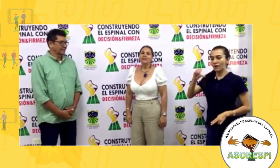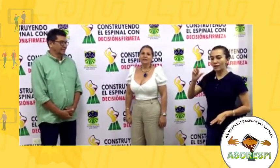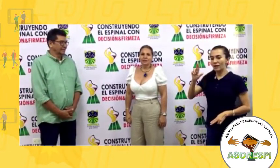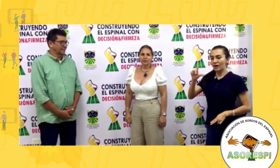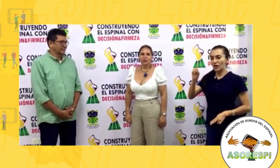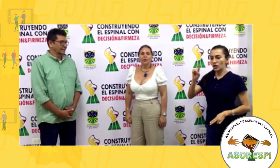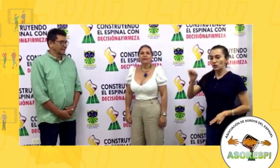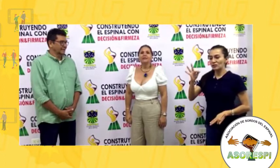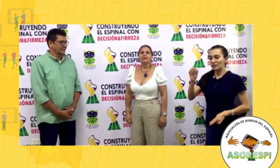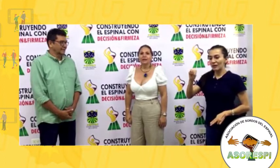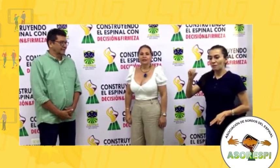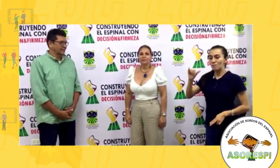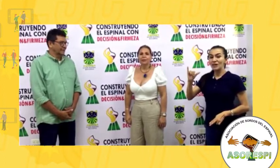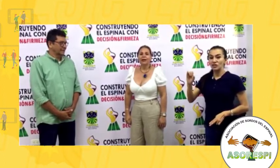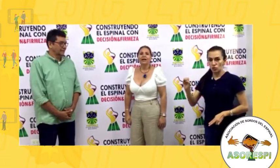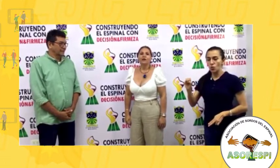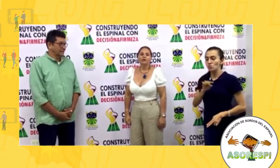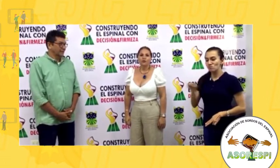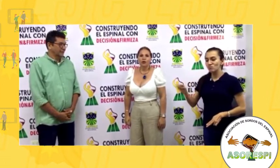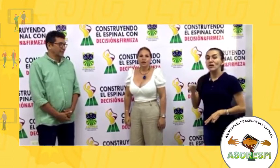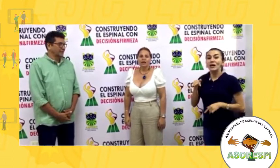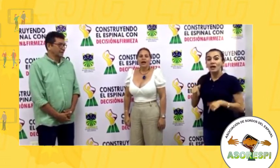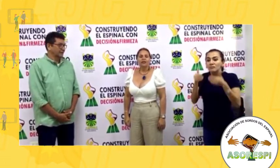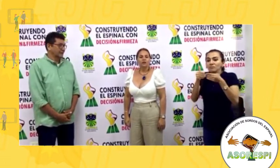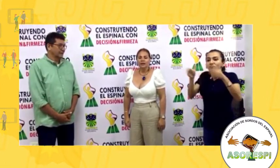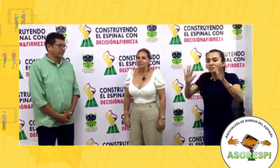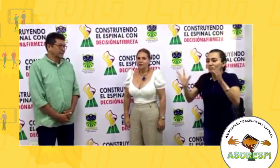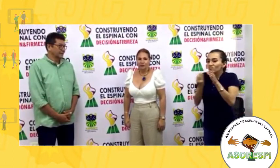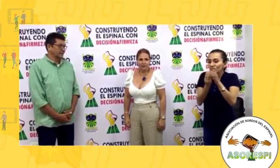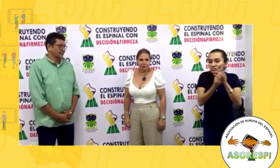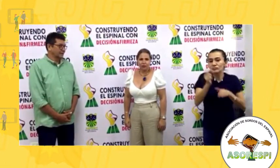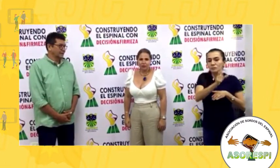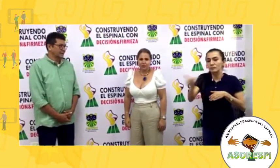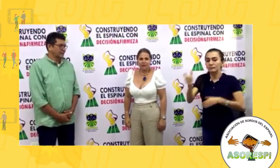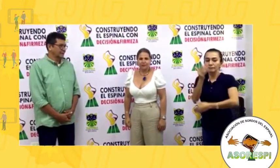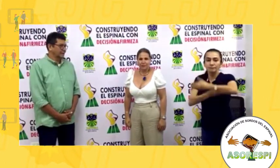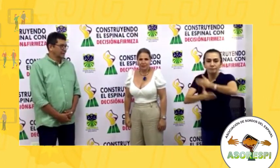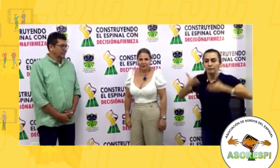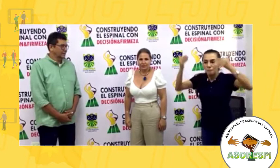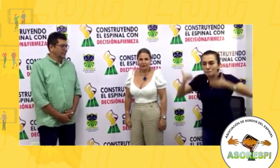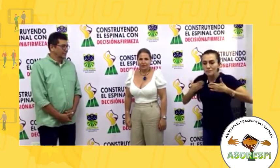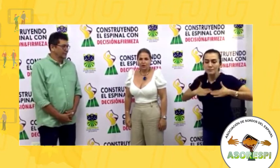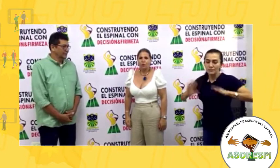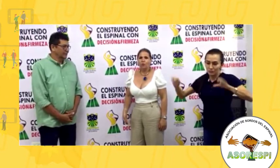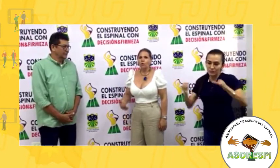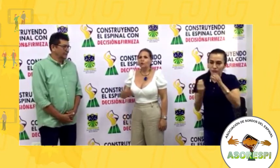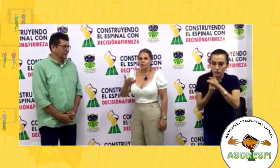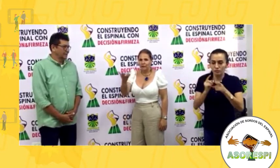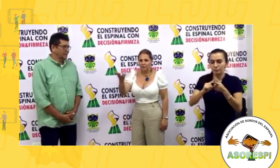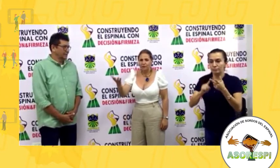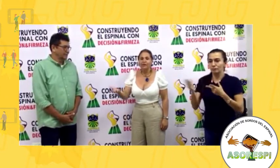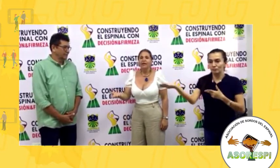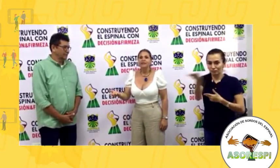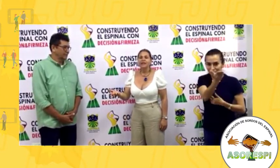una administración de puertas abiertas para la inclusión a todas las personas en condición de discapacidad. Como lo